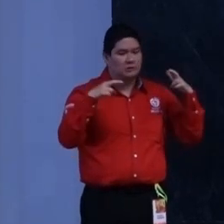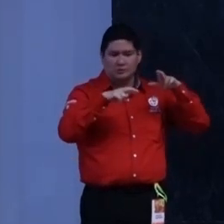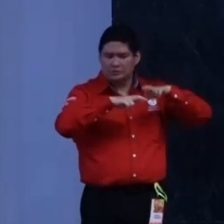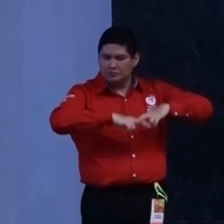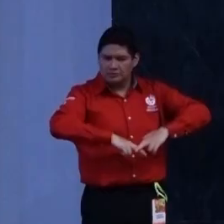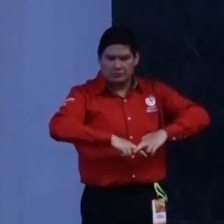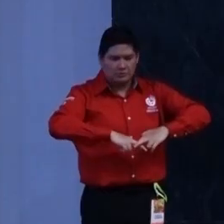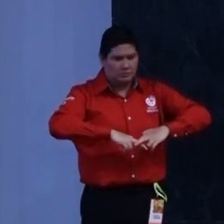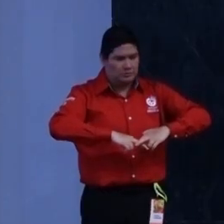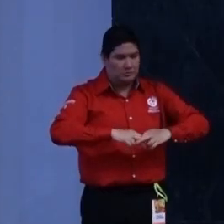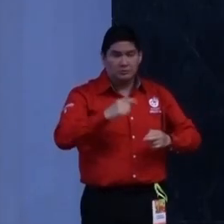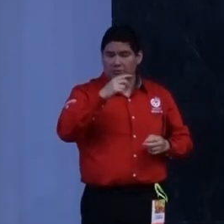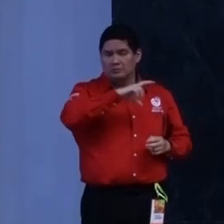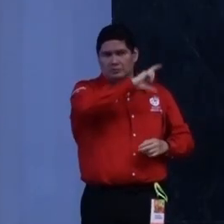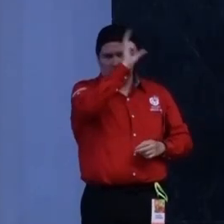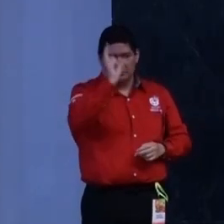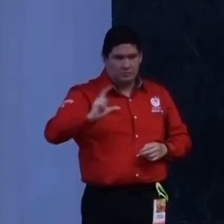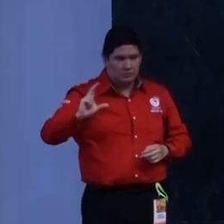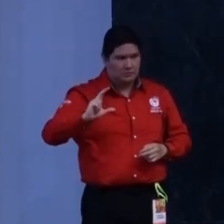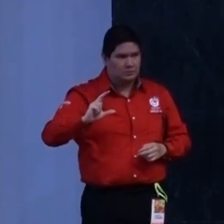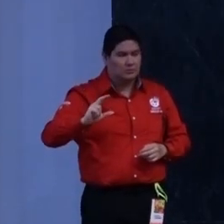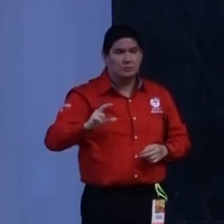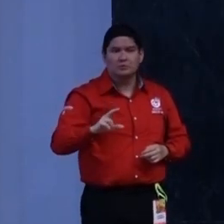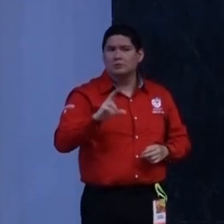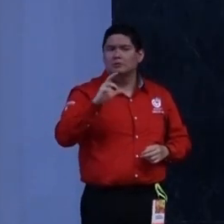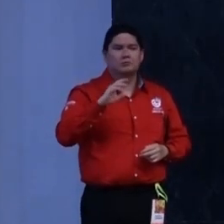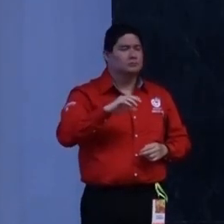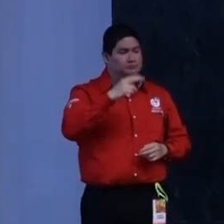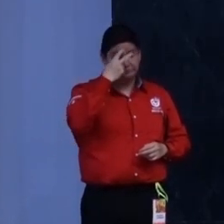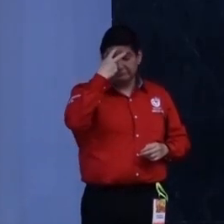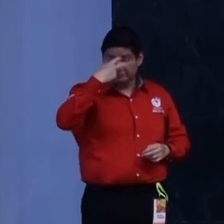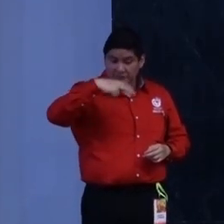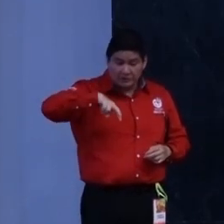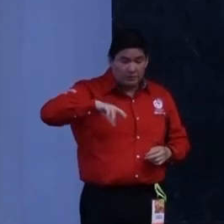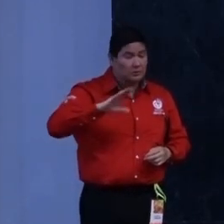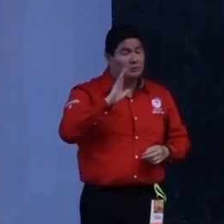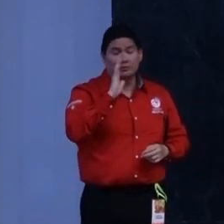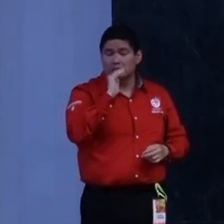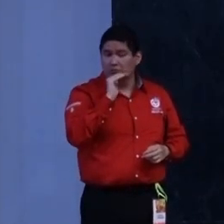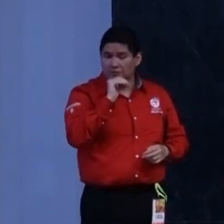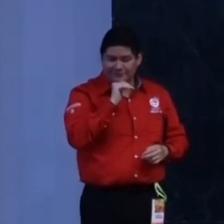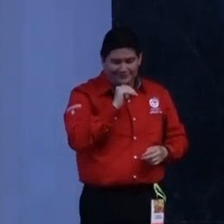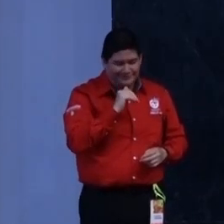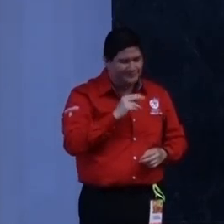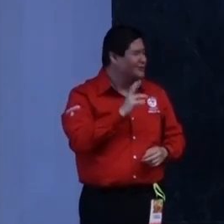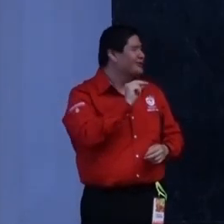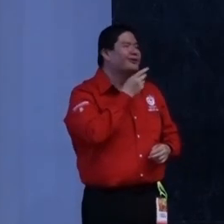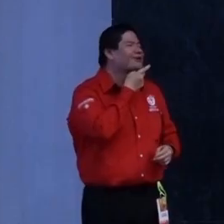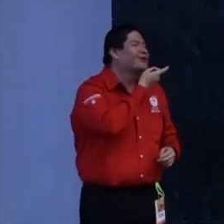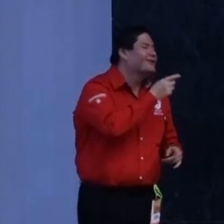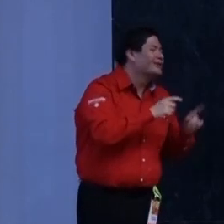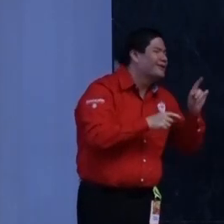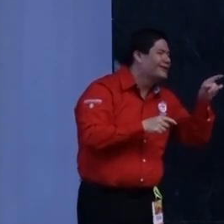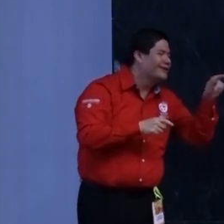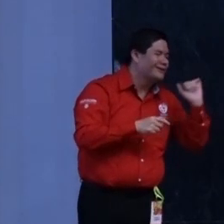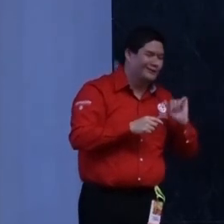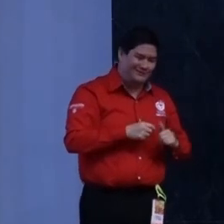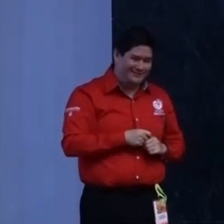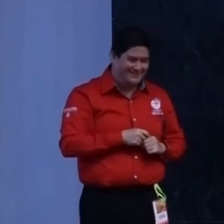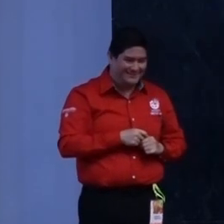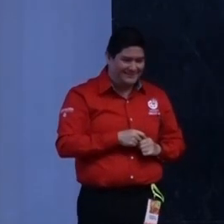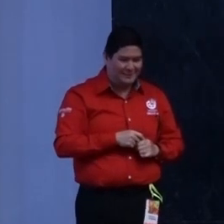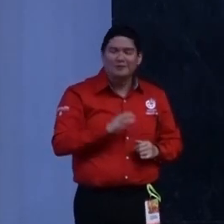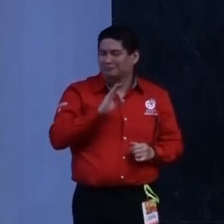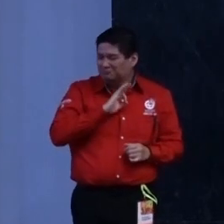en México no está capacitado. No lo digo de ti. No lo puedes decir, lo puedes decir.